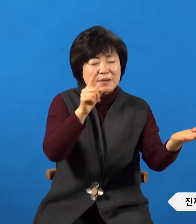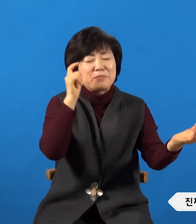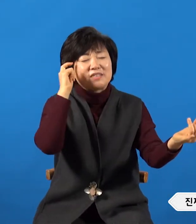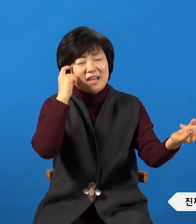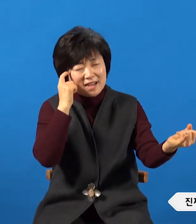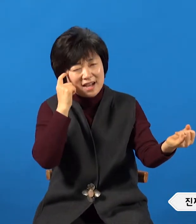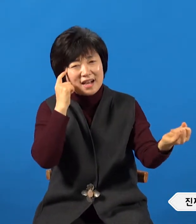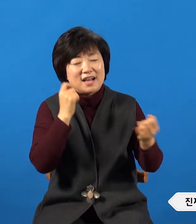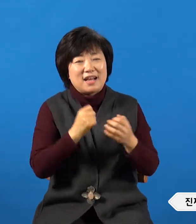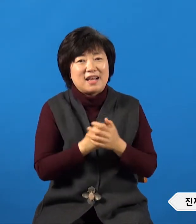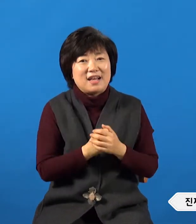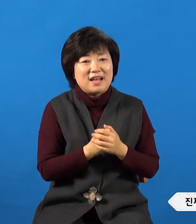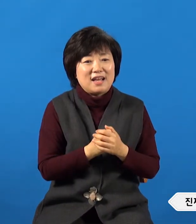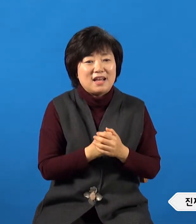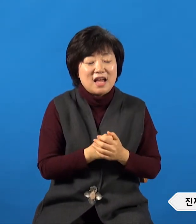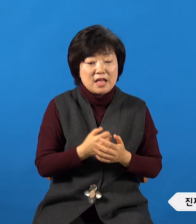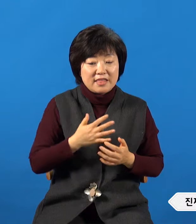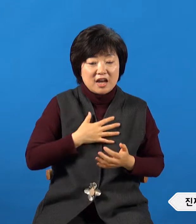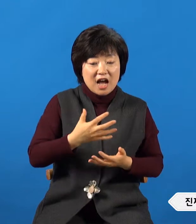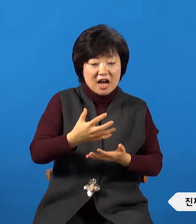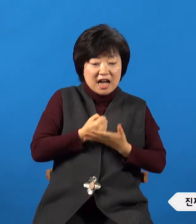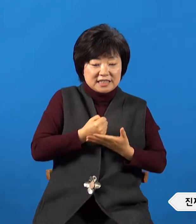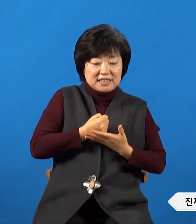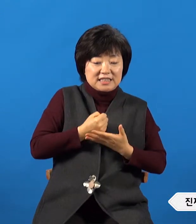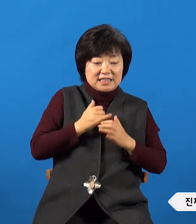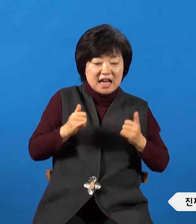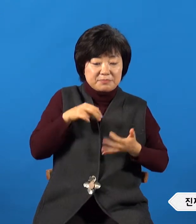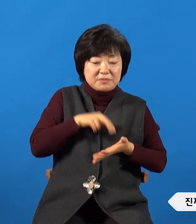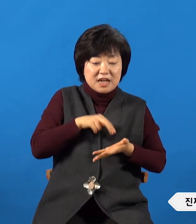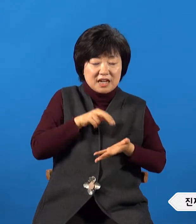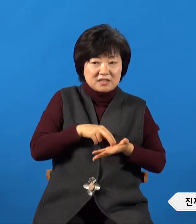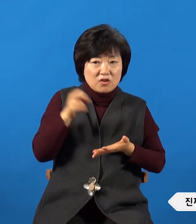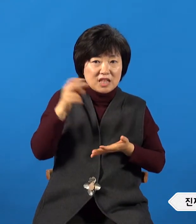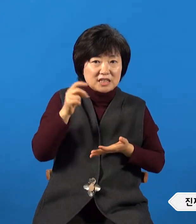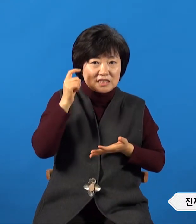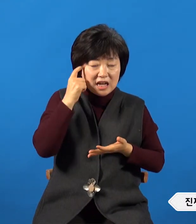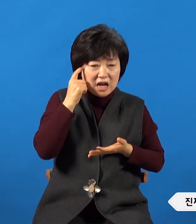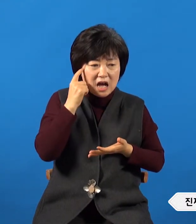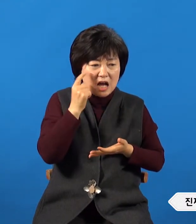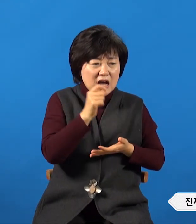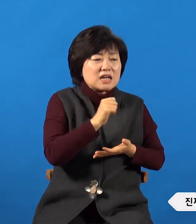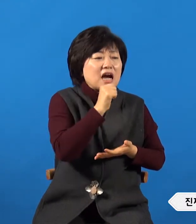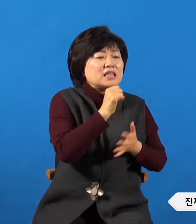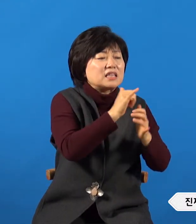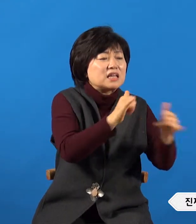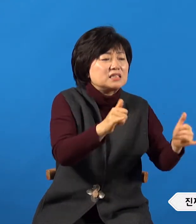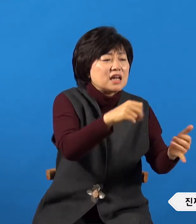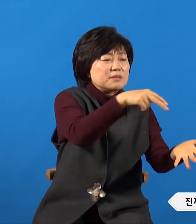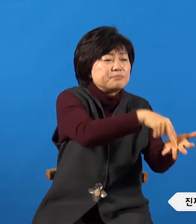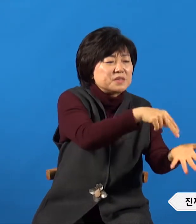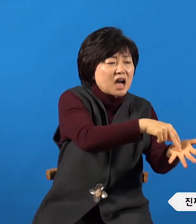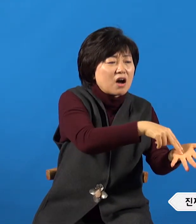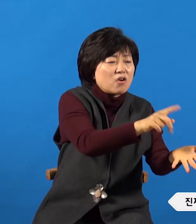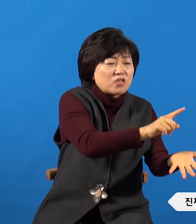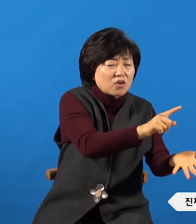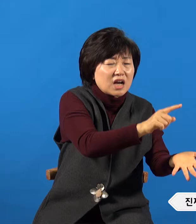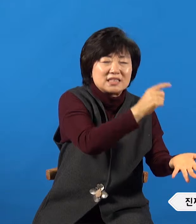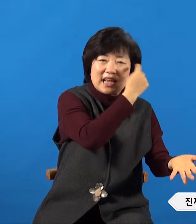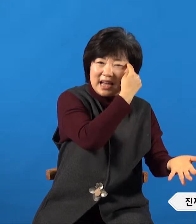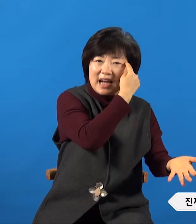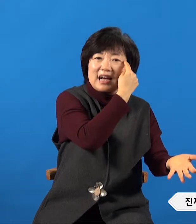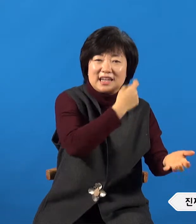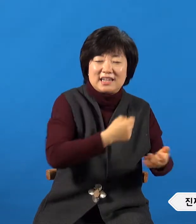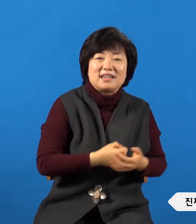더 생각해 봅니다. 아니, 가진 자 입장에서 한 번 더 생각해 봅니다. 못 가진 자 입장에서 한 번 더